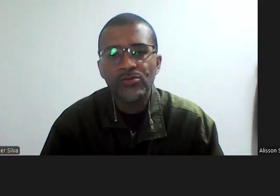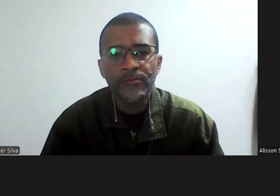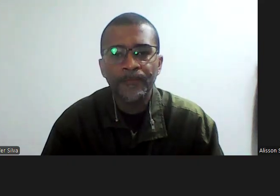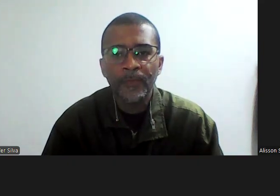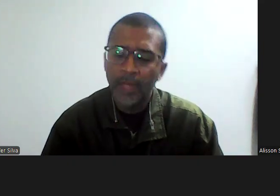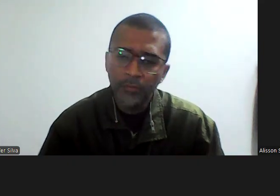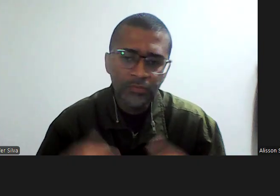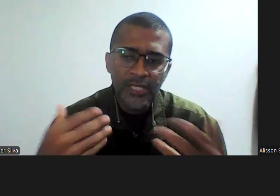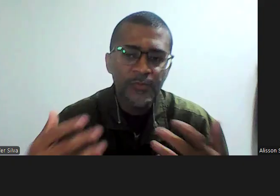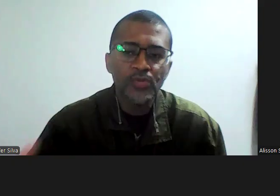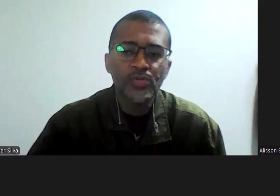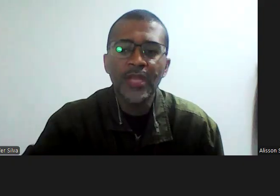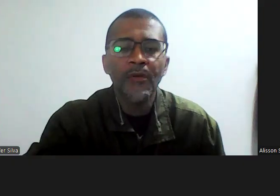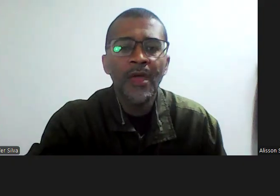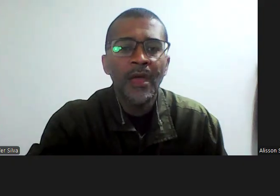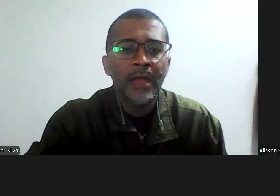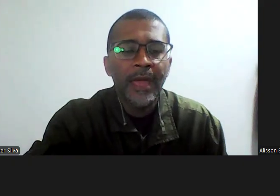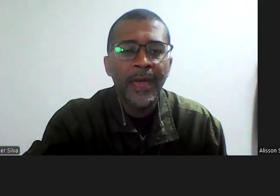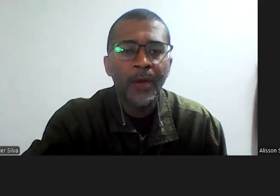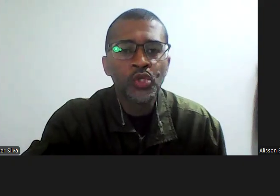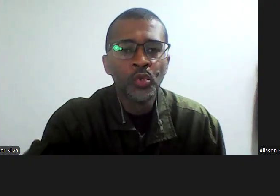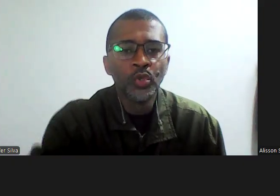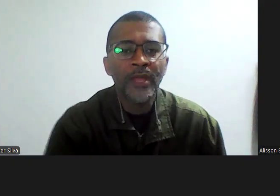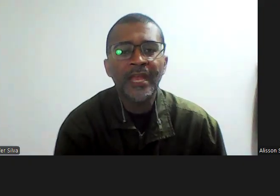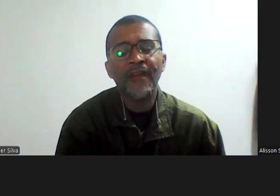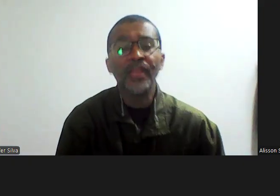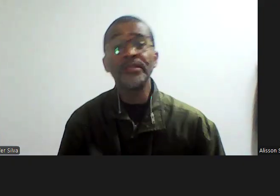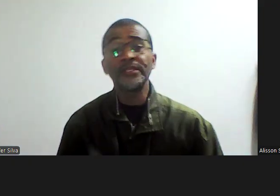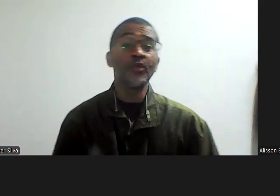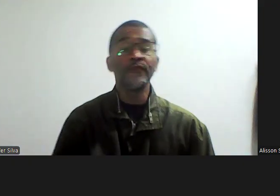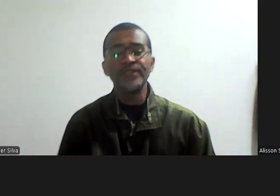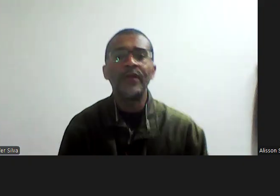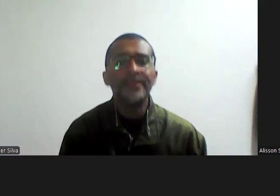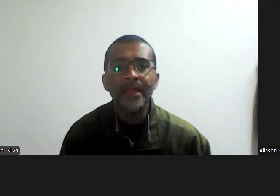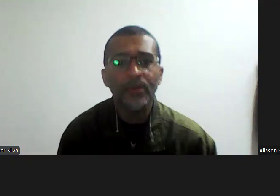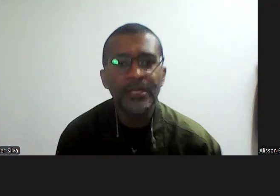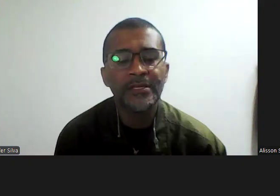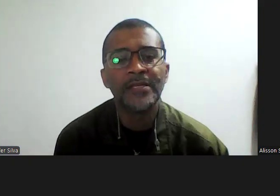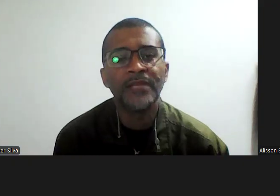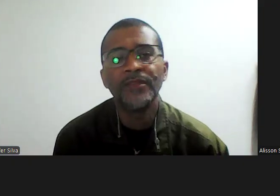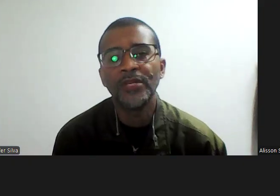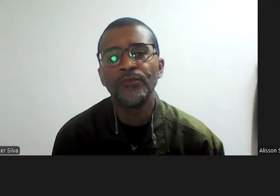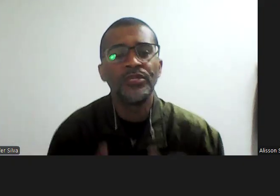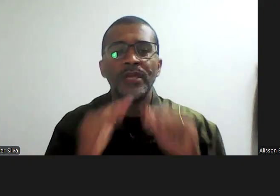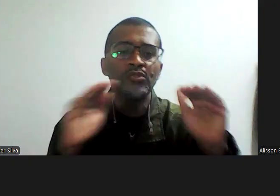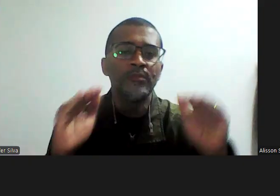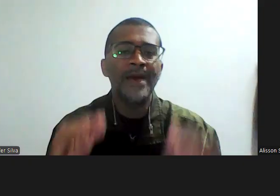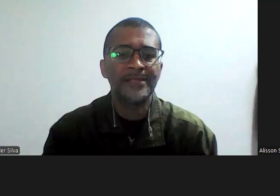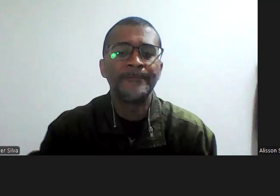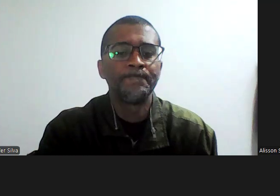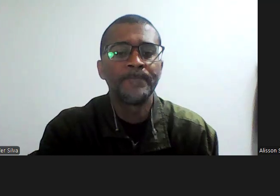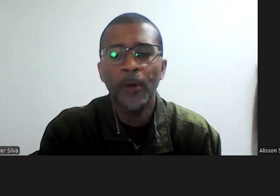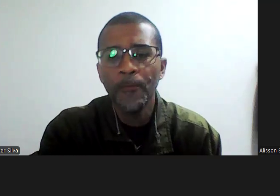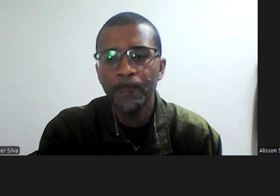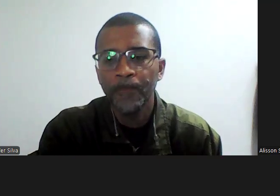É isso. Então, transmite o sinal. O surdo ainda que ele fala, nossa, tem um novo sinal. Ele entendeu o que você quis dizer, Adventista do Sétimo Dia, e isso